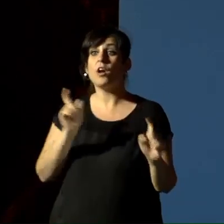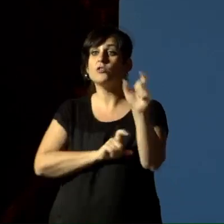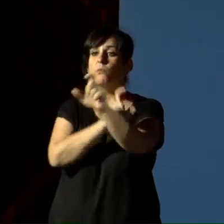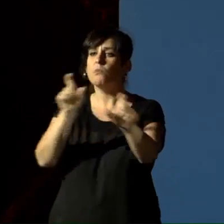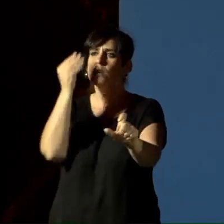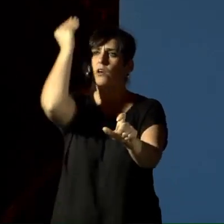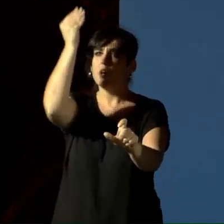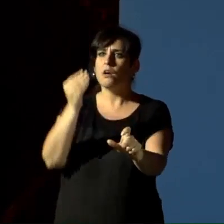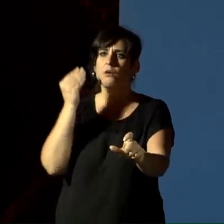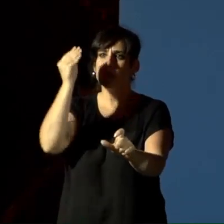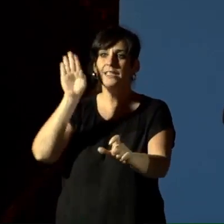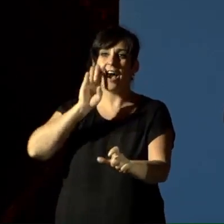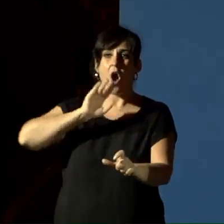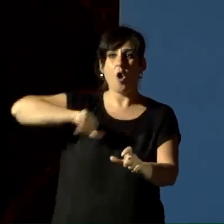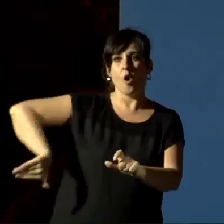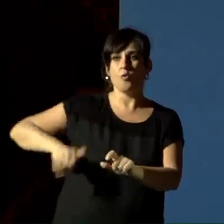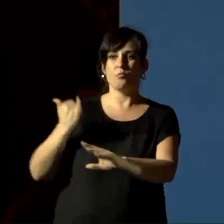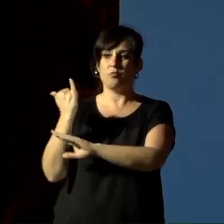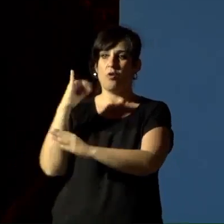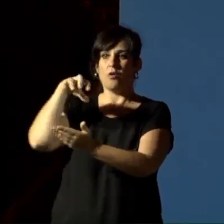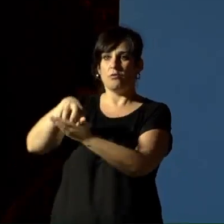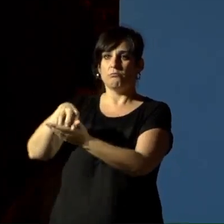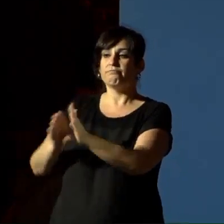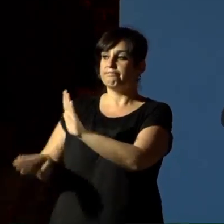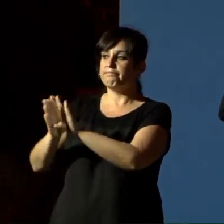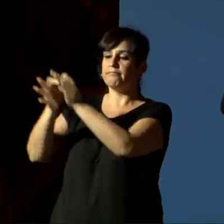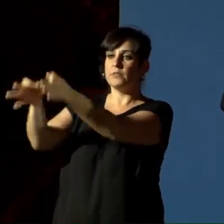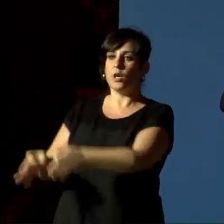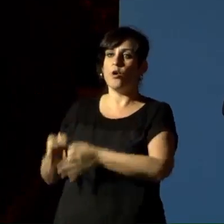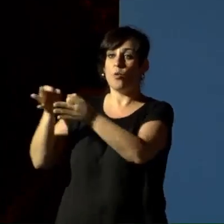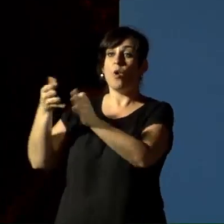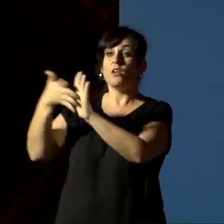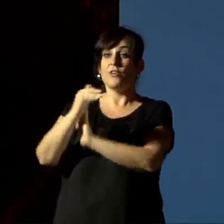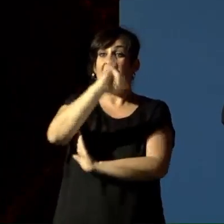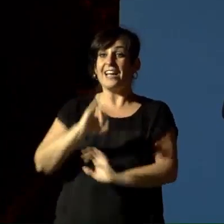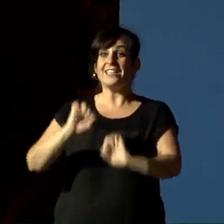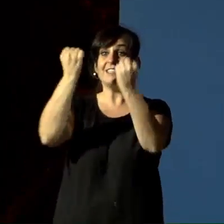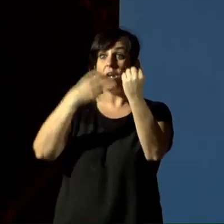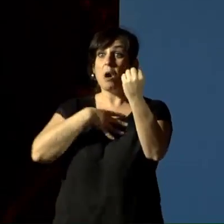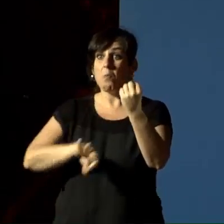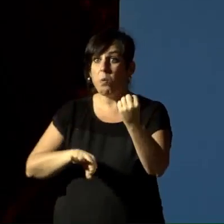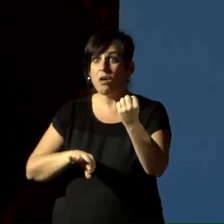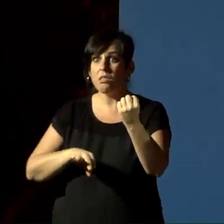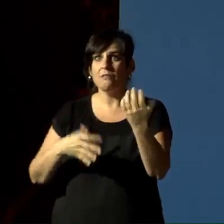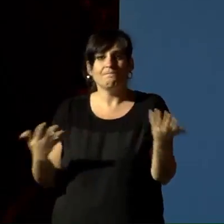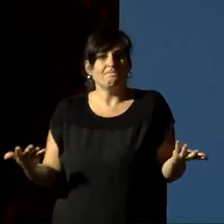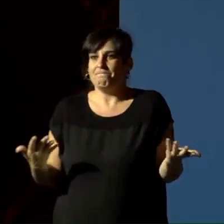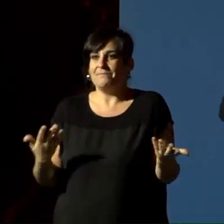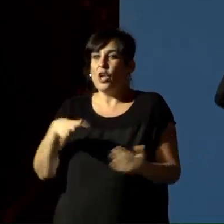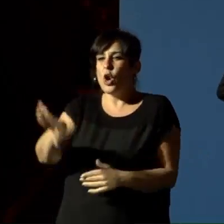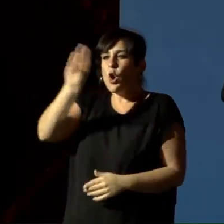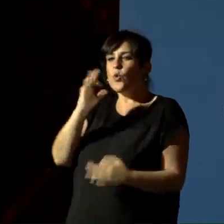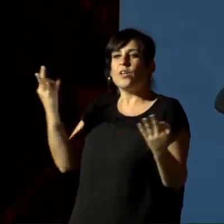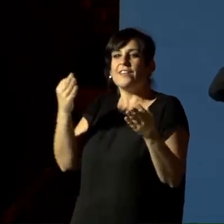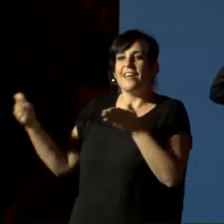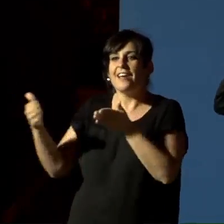deixando os corruptos nas institucións é posible superar a crise económica, é que non entende que a verdadeira confrontación do paradigma